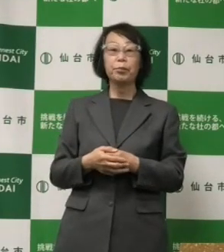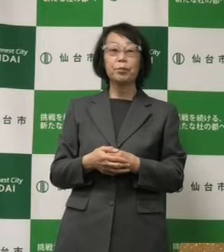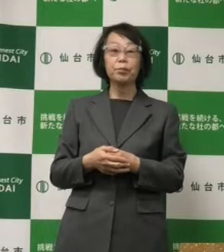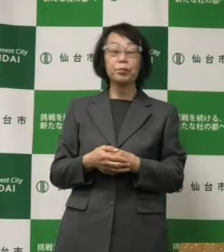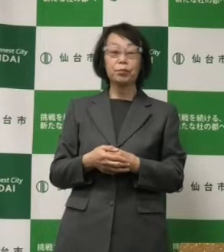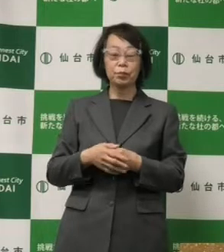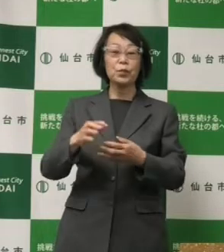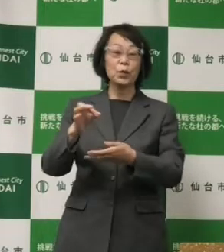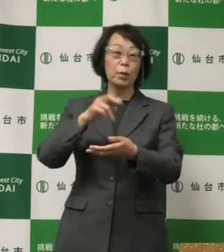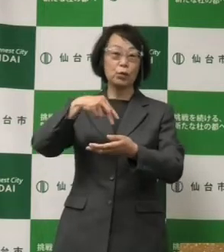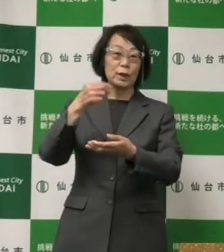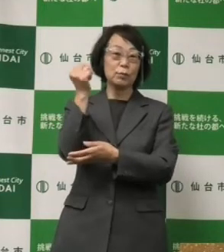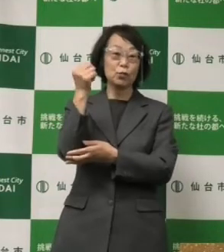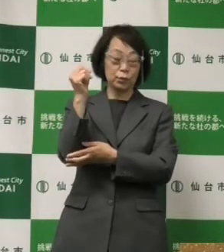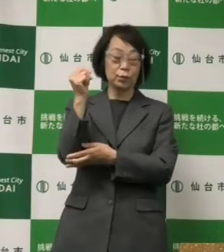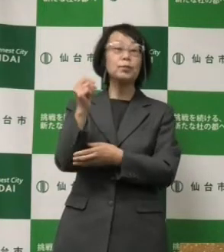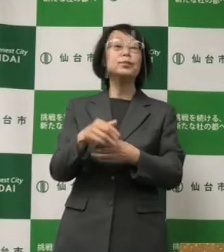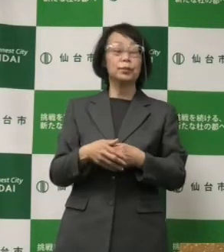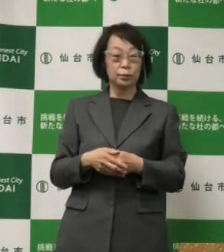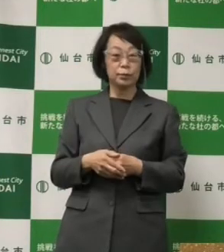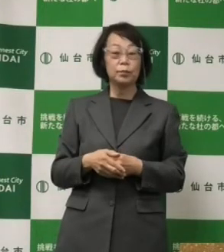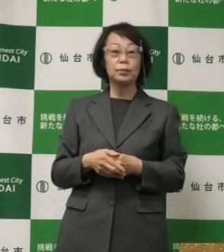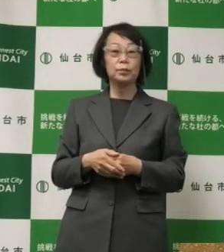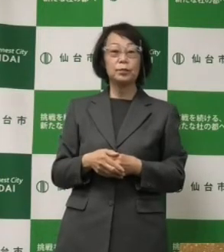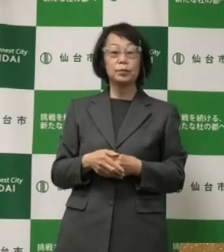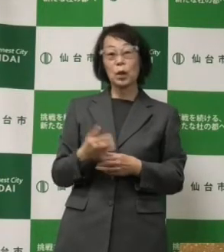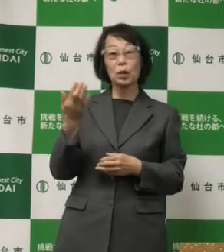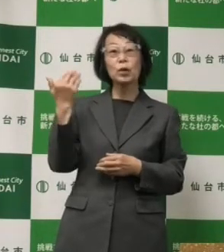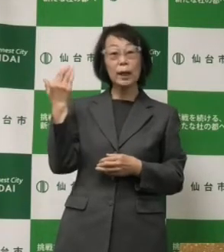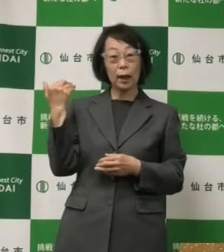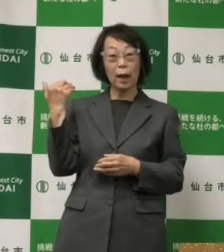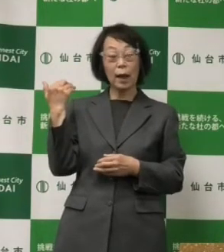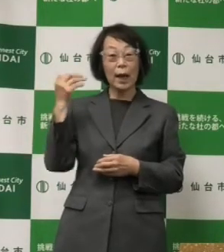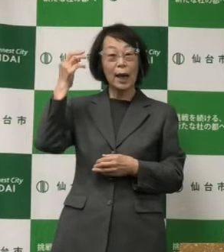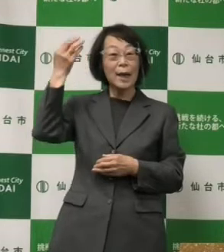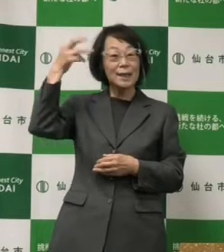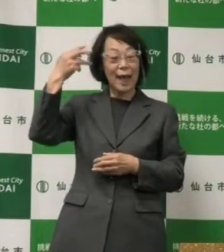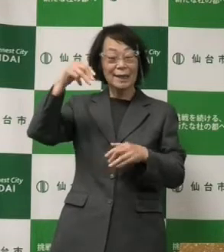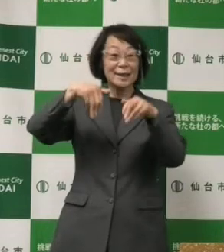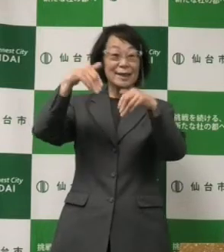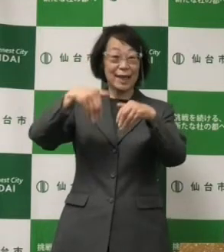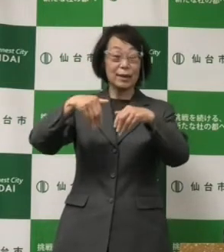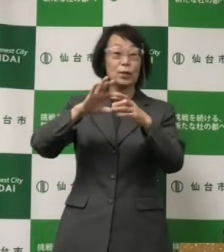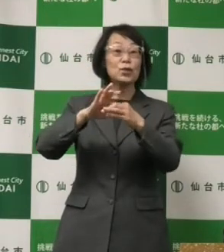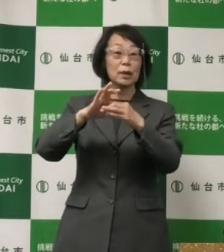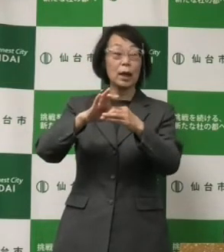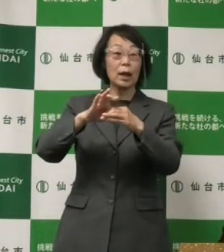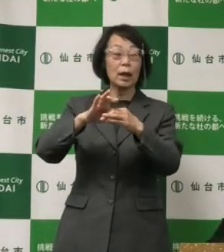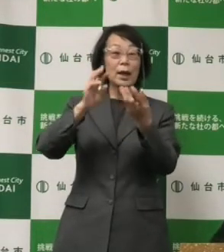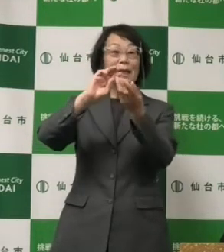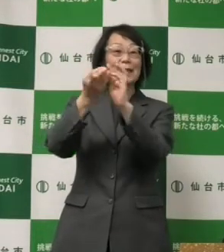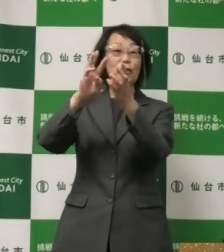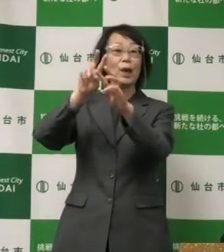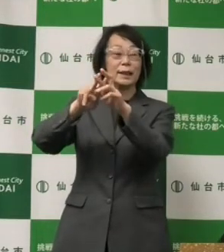読売新聞の長沼と申します。よろしくお願いします。この間参院選の件なんですけれども、桜井光さ